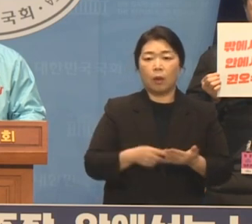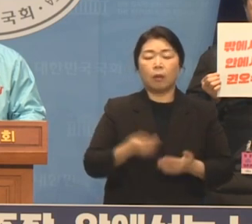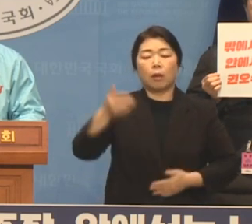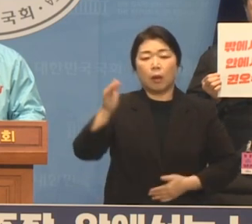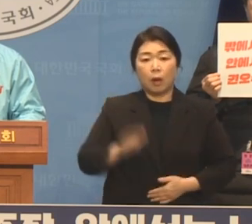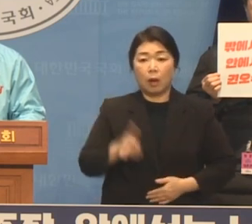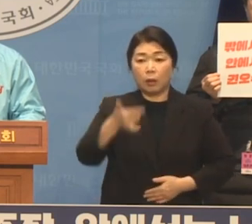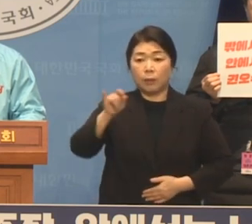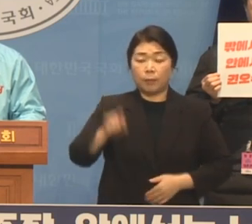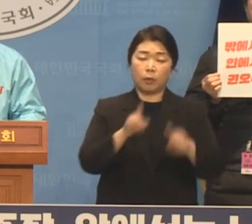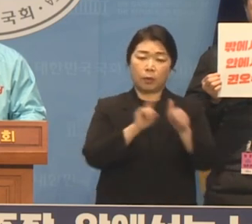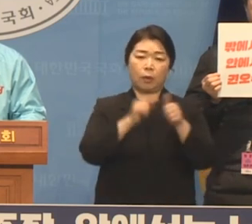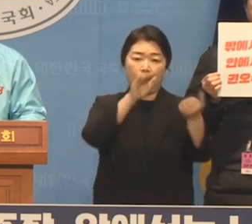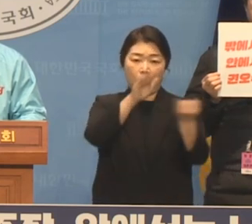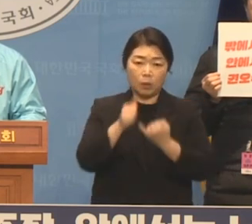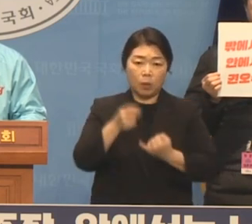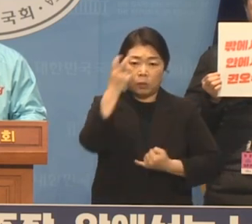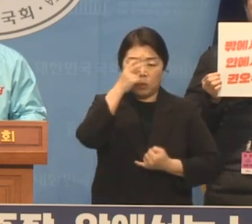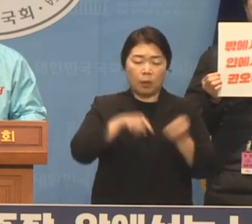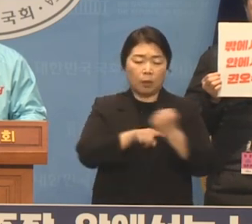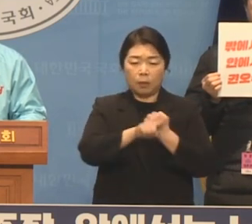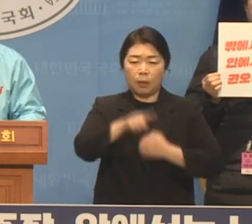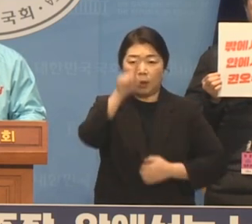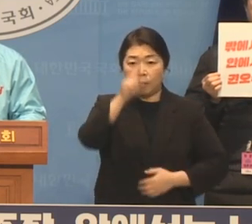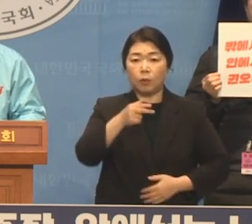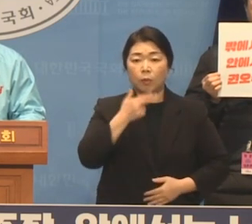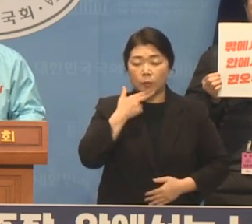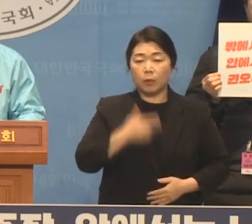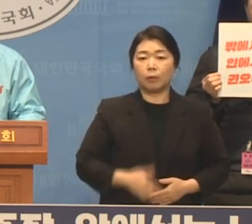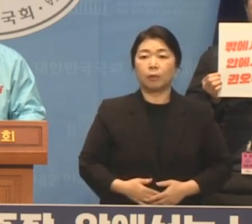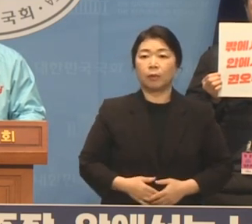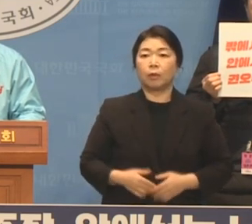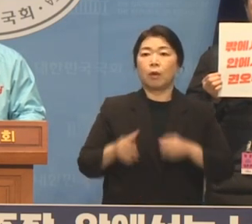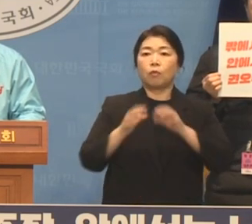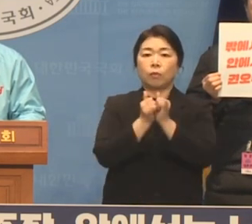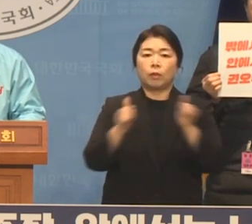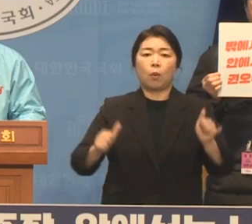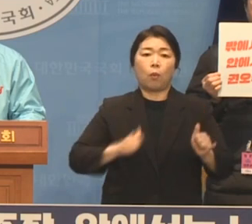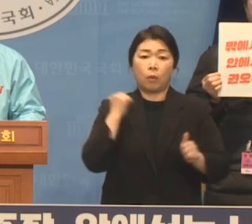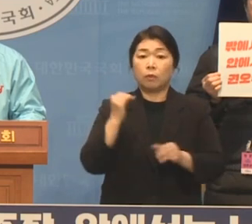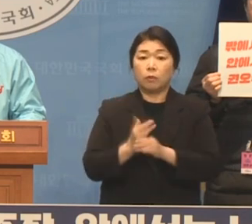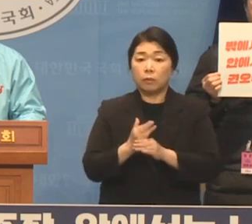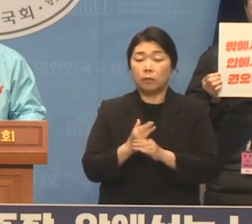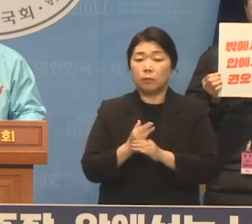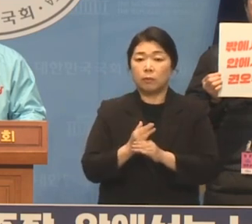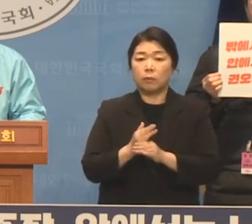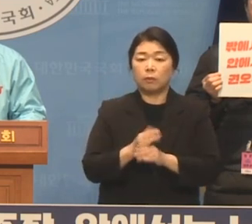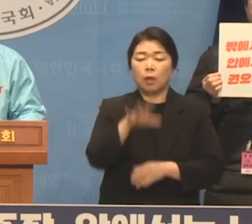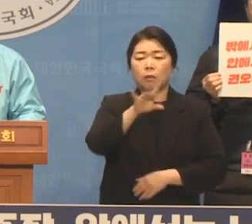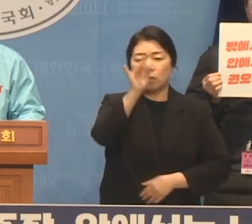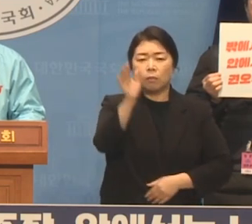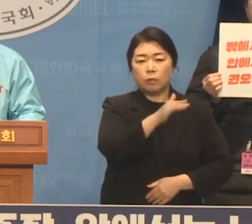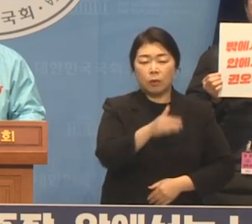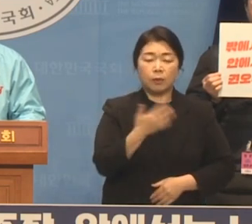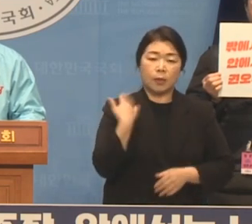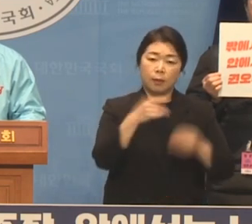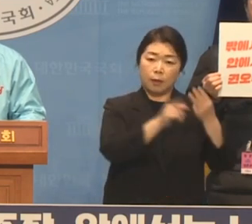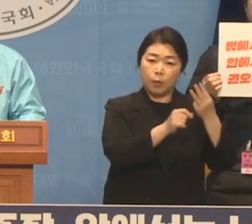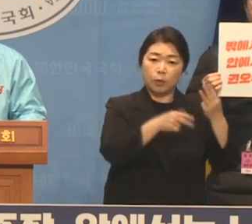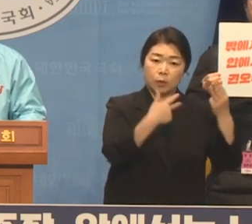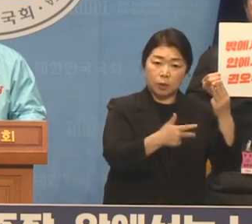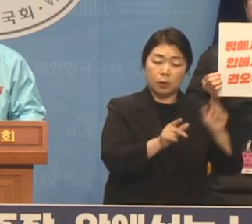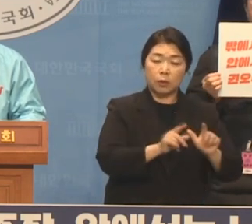차례의 소환조사도 받지 않아서 전 국민의 분노를 사고 있는 상황에서 애초 지난 3월